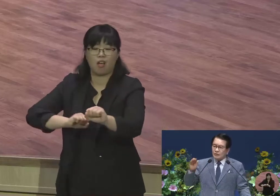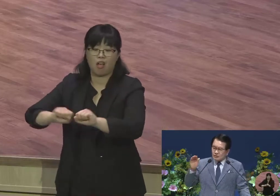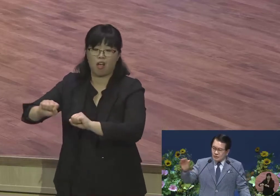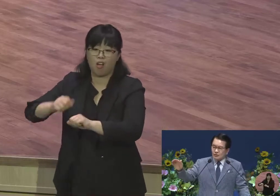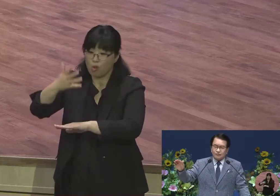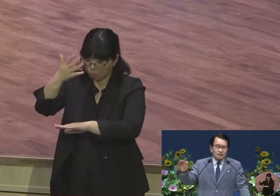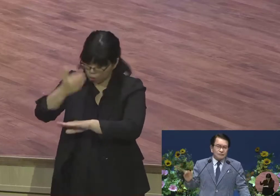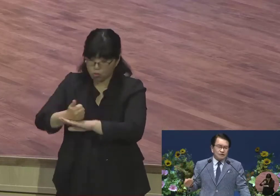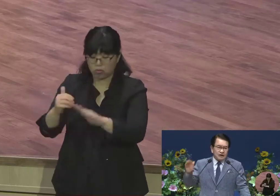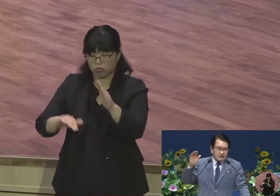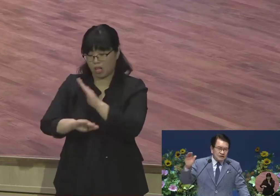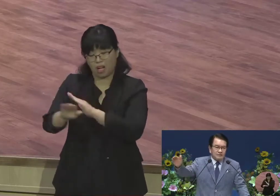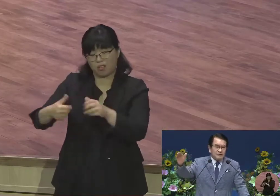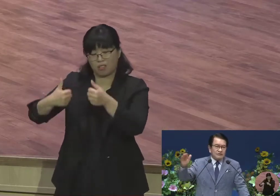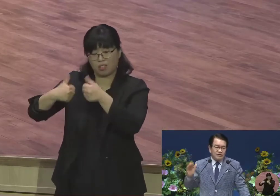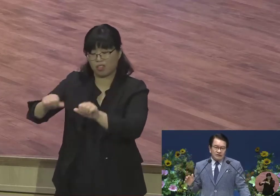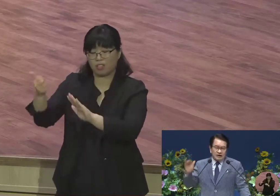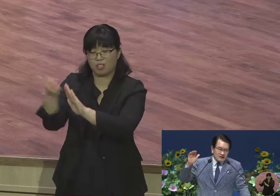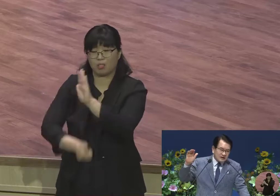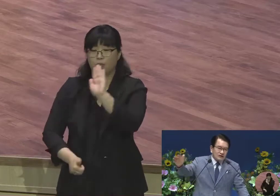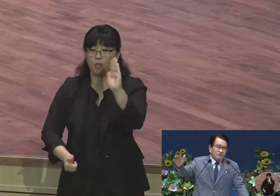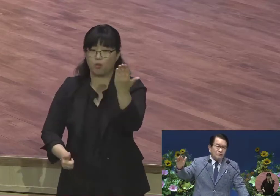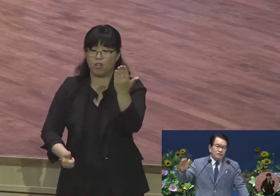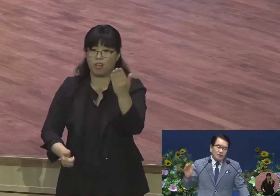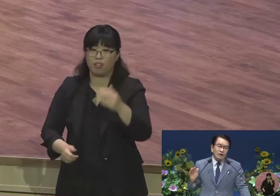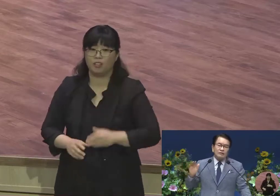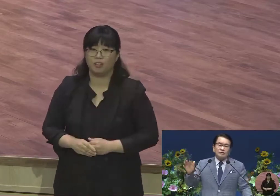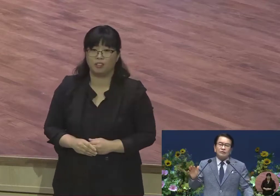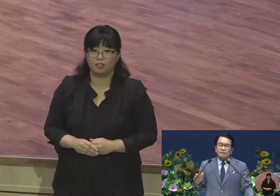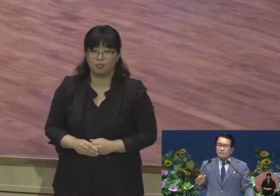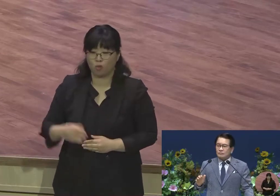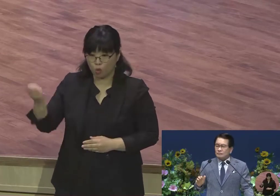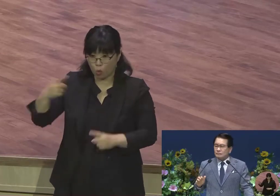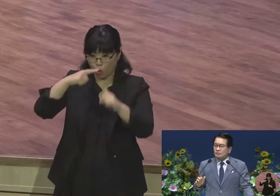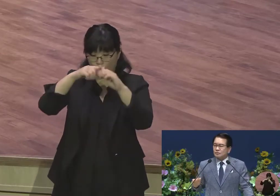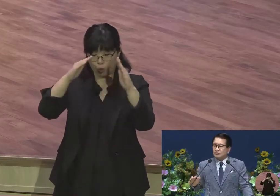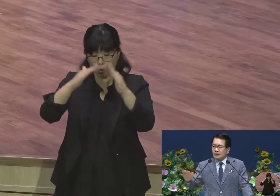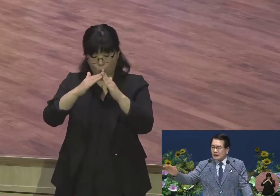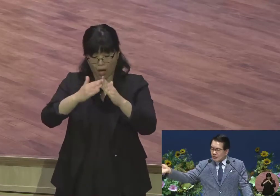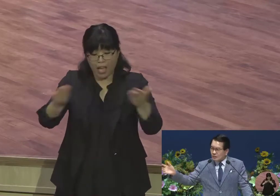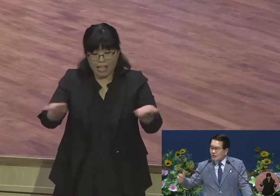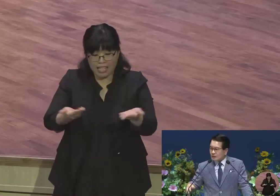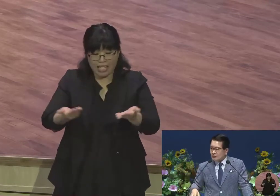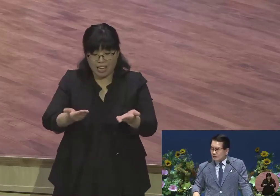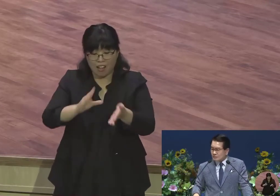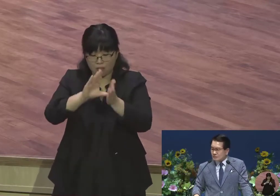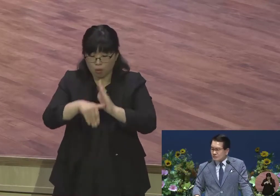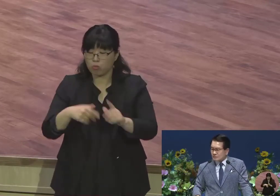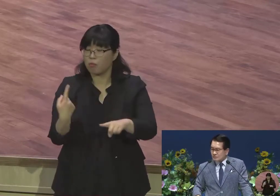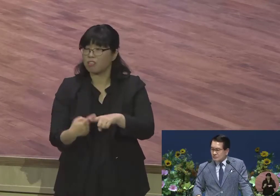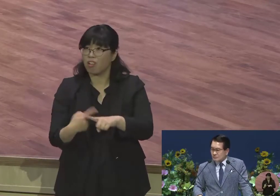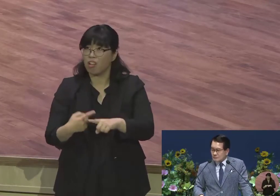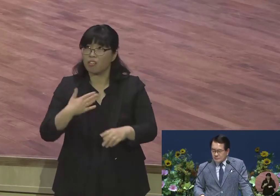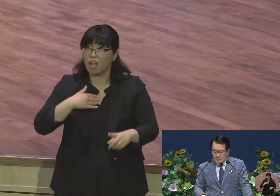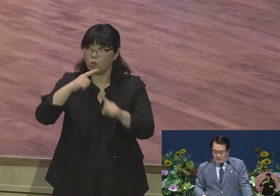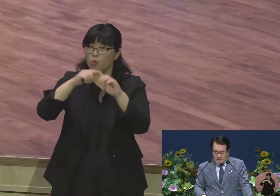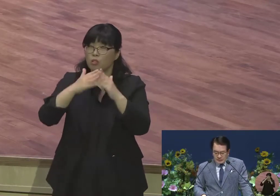다니면서도 성공 중심이 자기 이름 내세우고 자기 자리로 똑같지요. 세상하고 똑같지요.